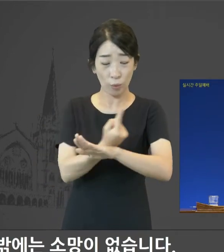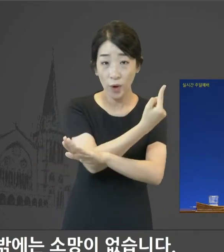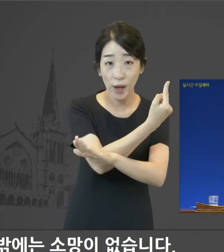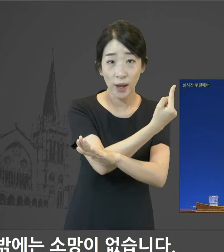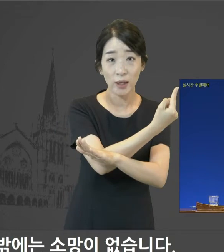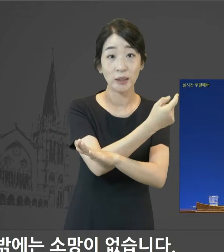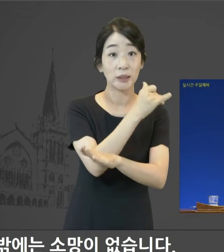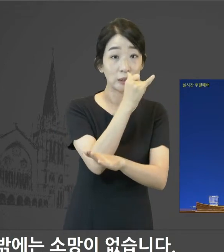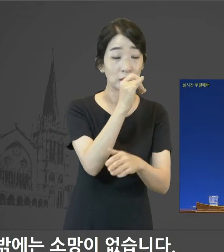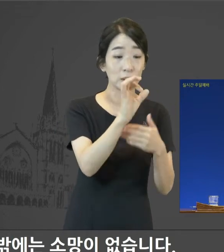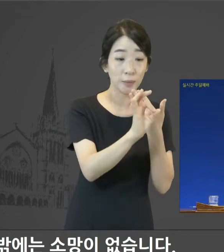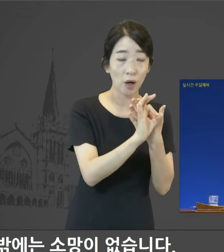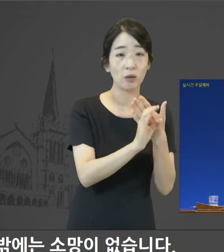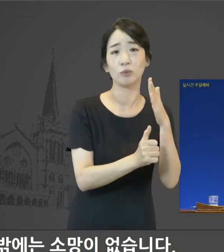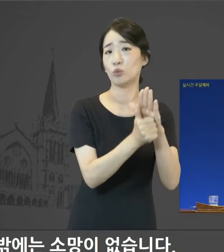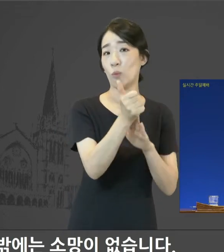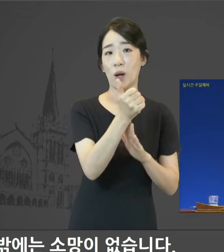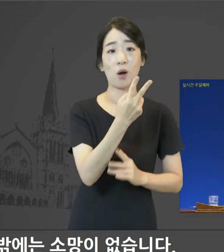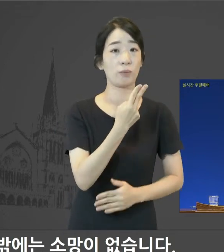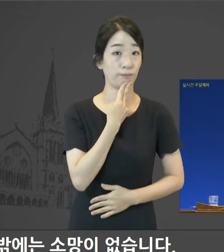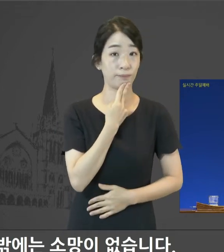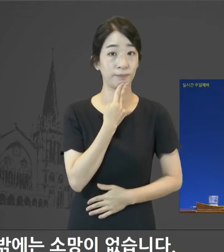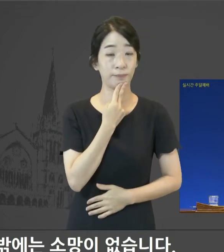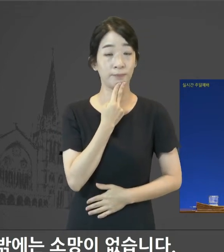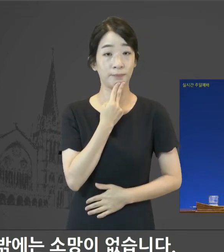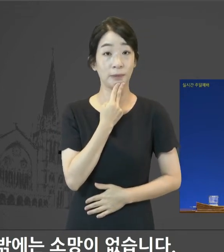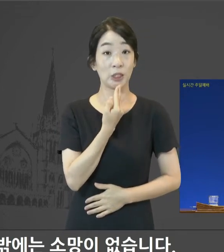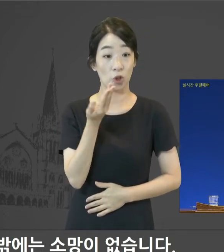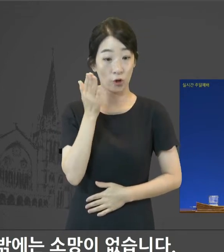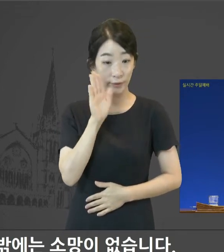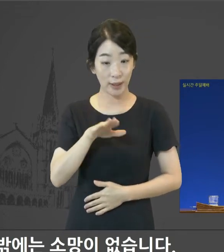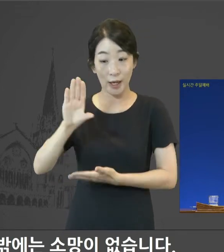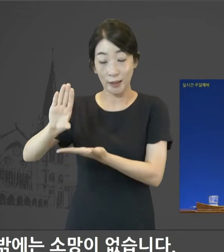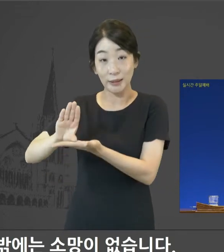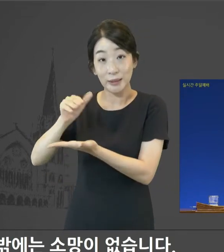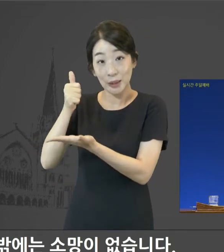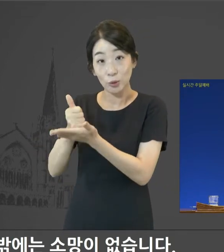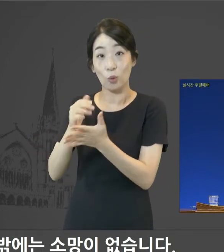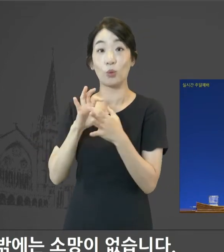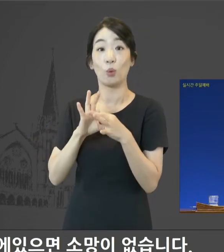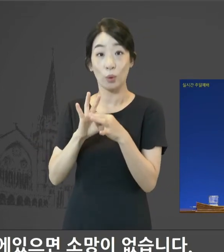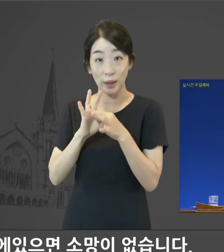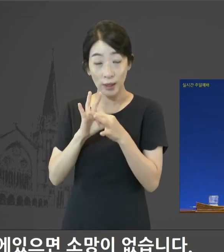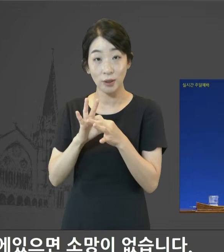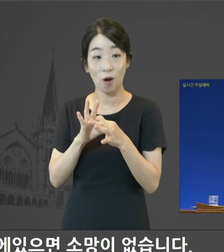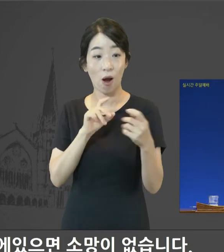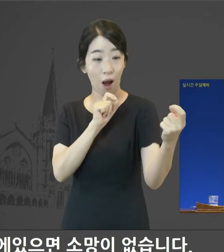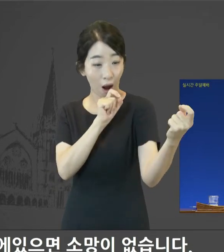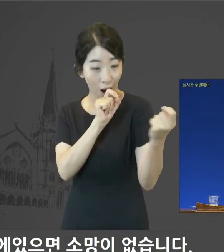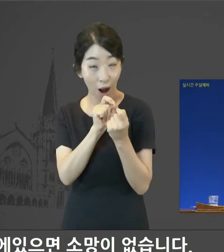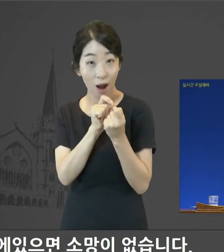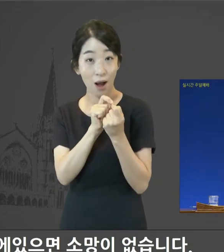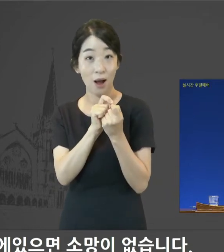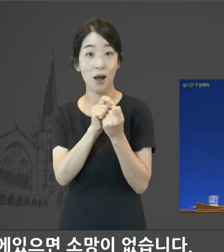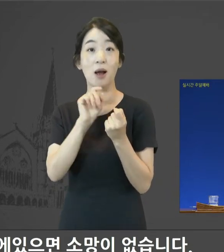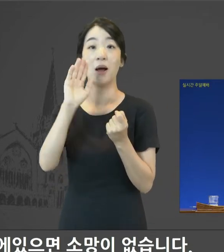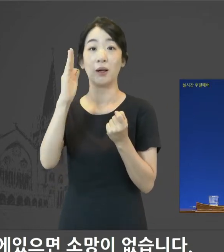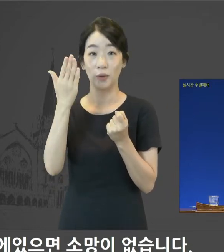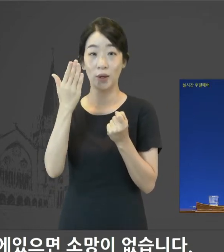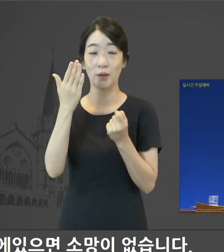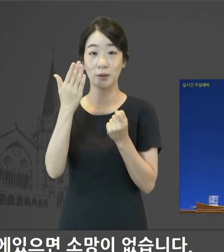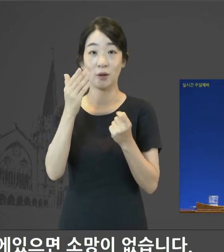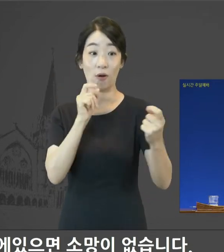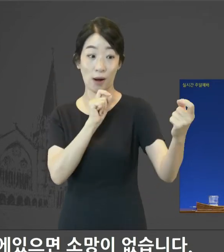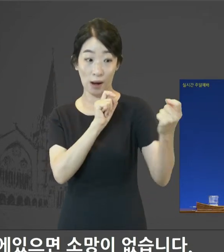겁니다. 그러던 사람들이 그리스도와 가까워이 되었다라고 얘기하면서 이제 오늘 본문에서는